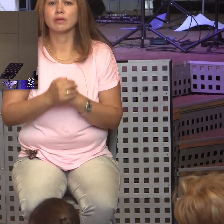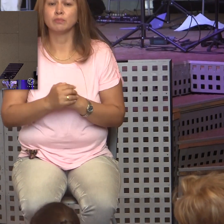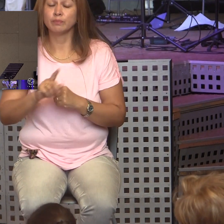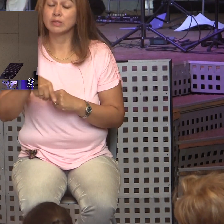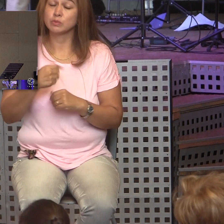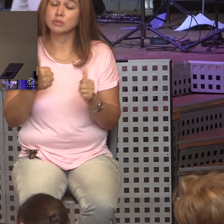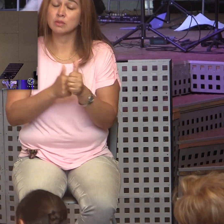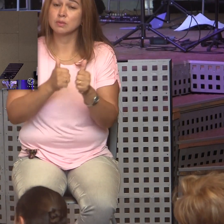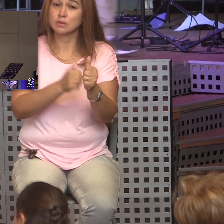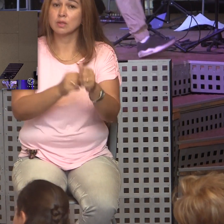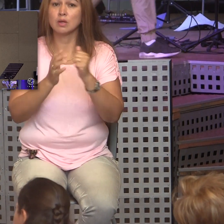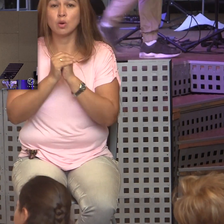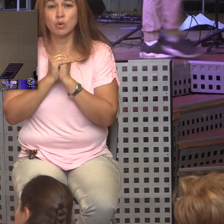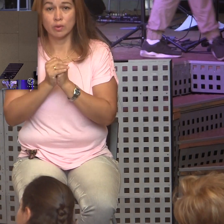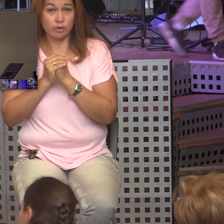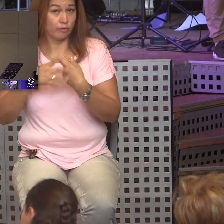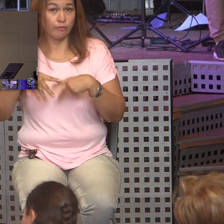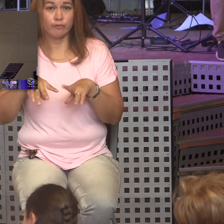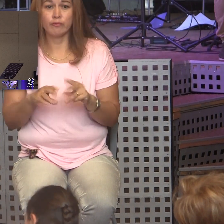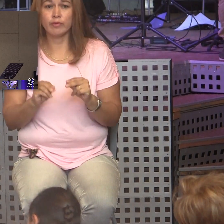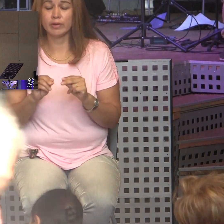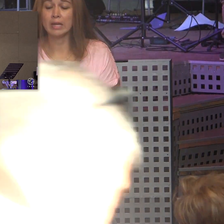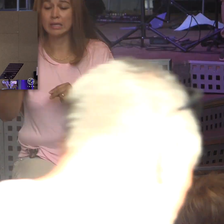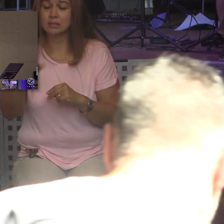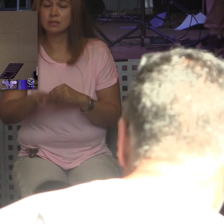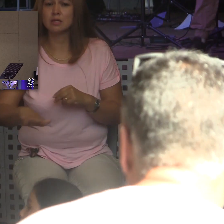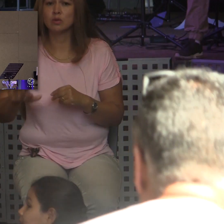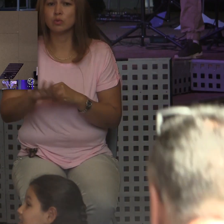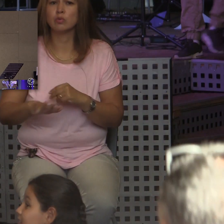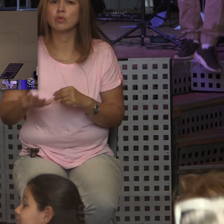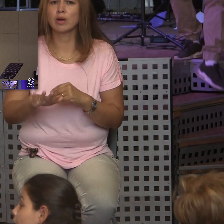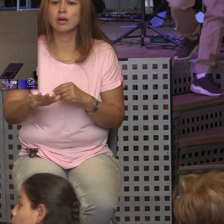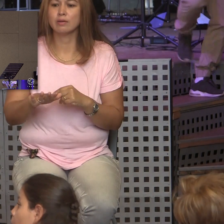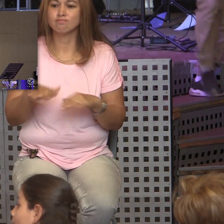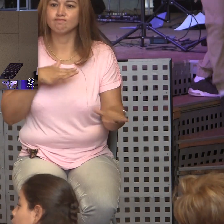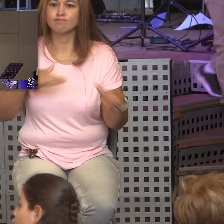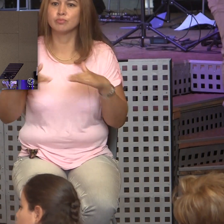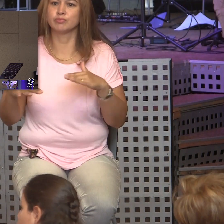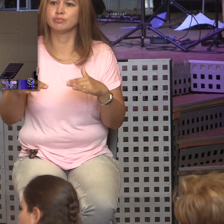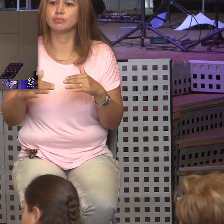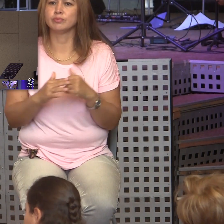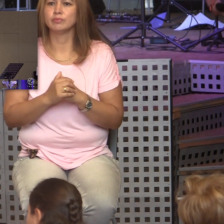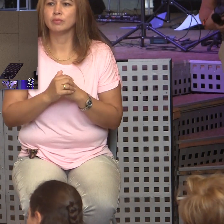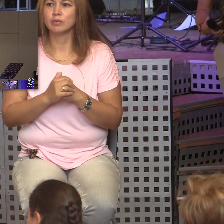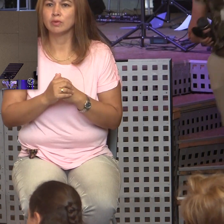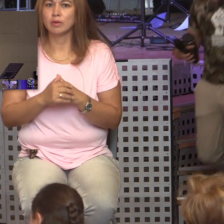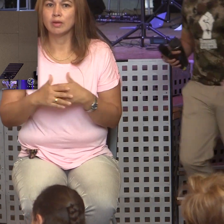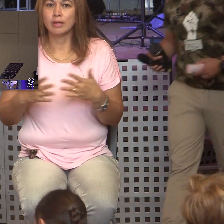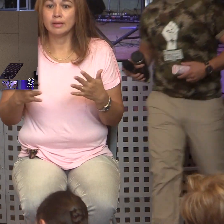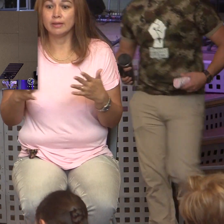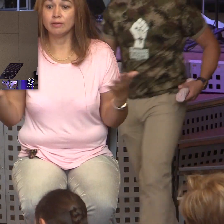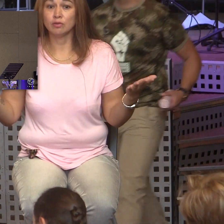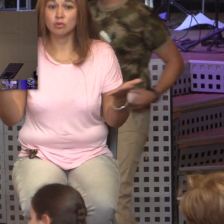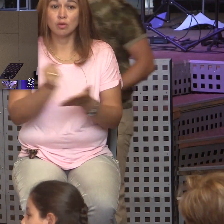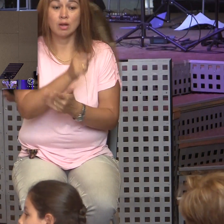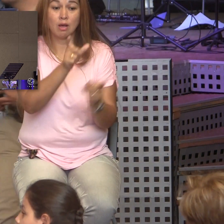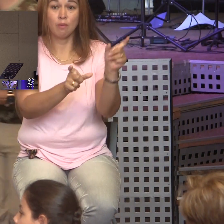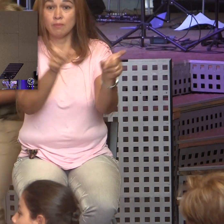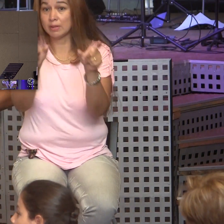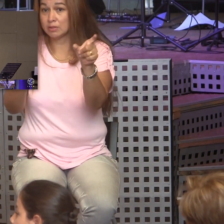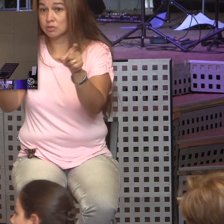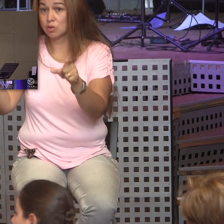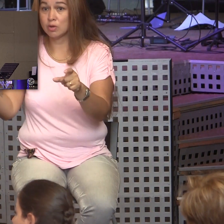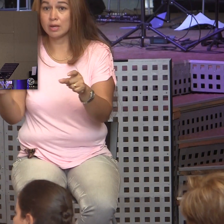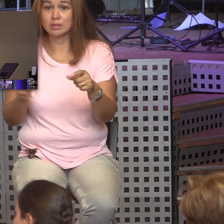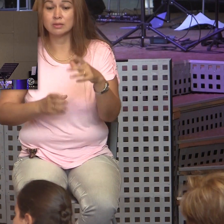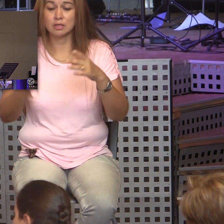orado, el lugar en el que estaban congregados tembló, y todos fueron llenos del Espíritu